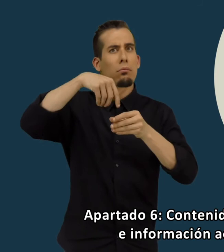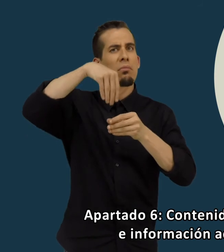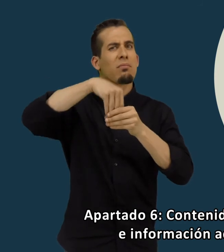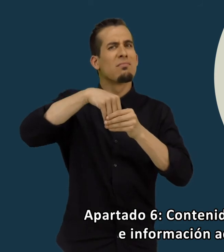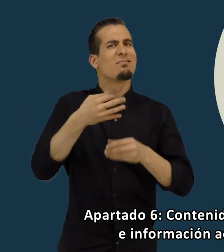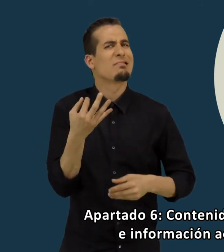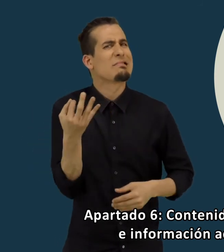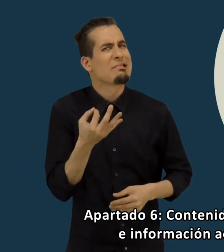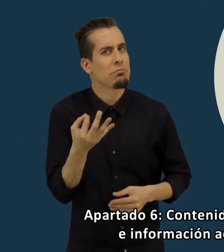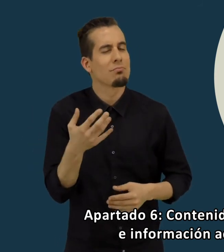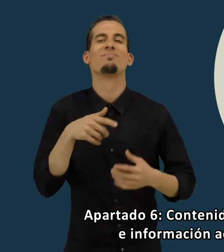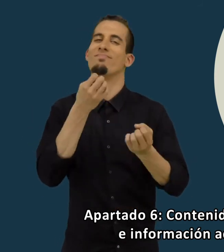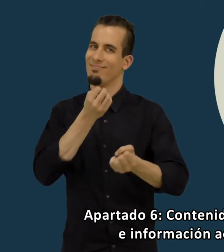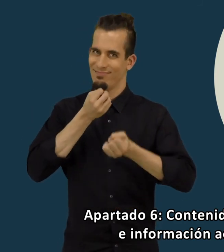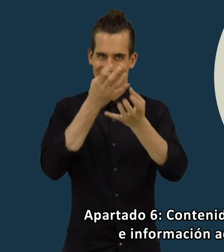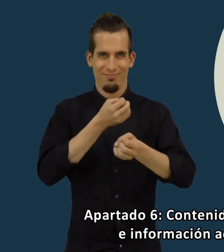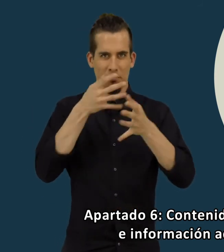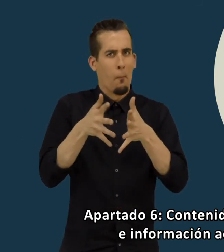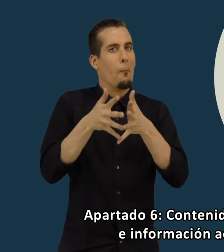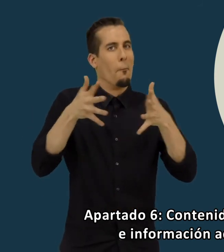Contenido del envase e información adicional.